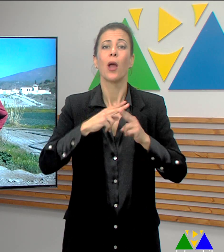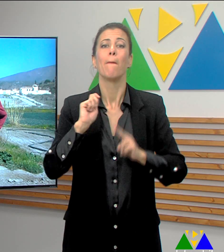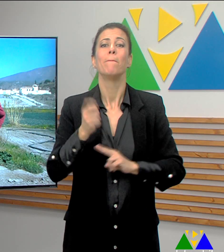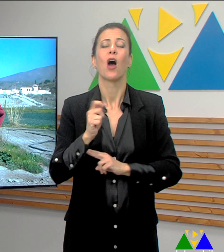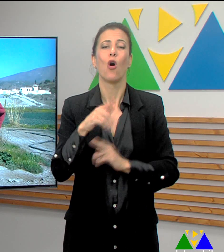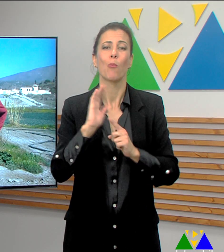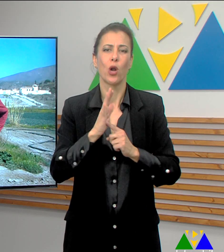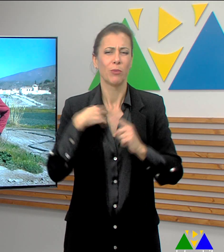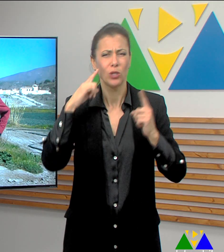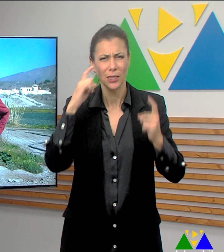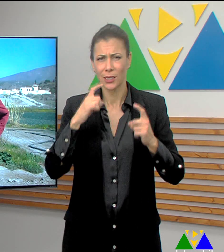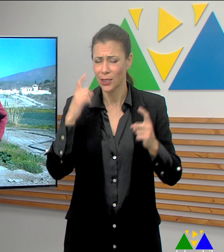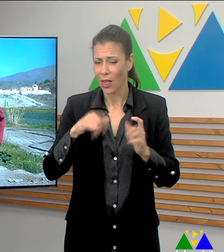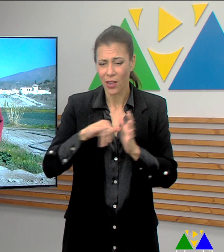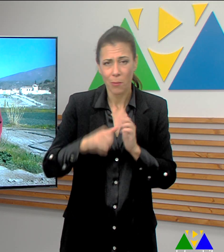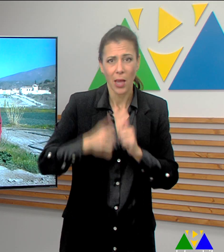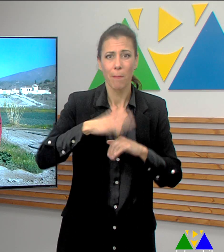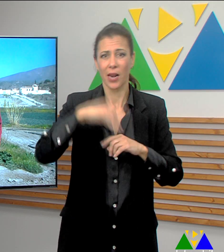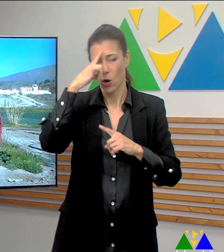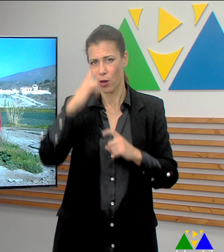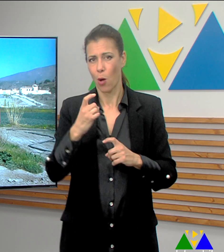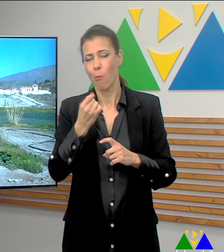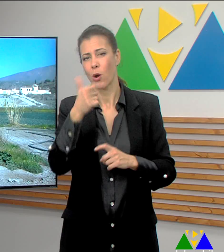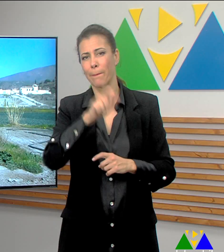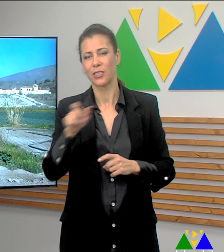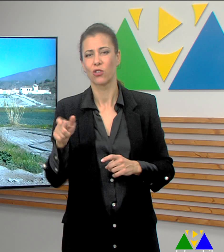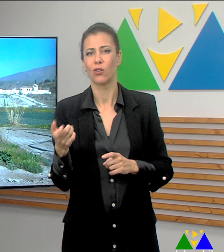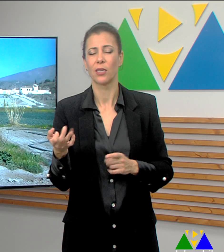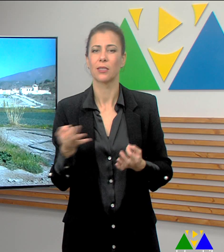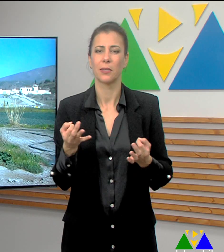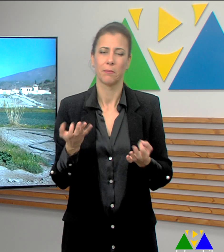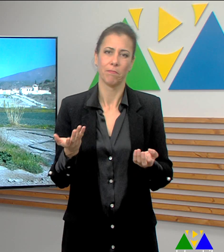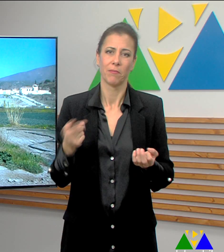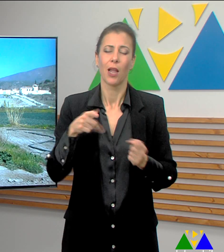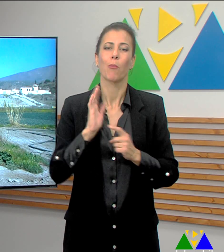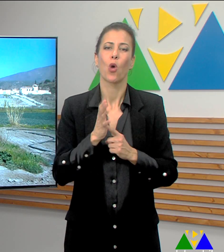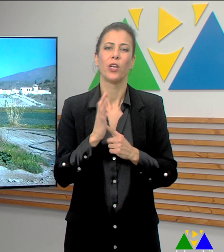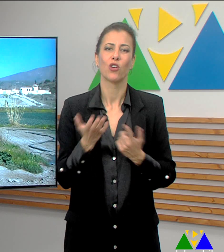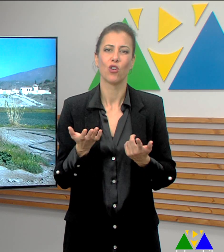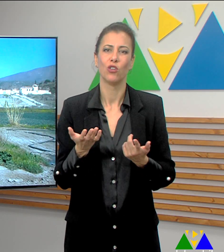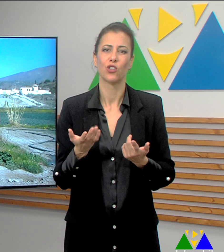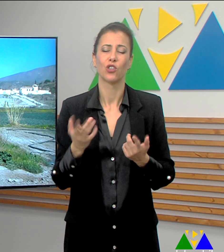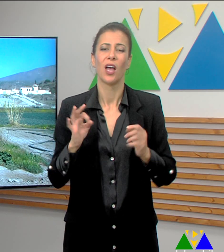a intentar acercarnos lo máximo posible y recordarles un poco a la gente, bueno, pues esos molinos de